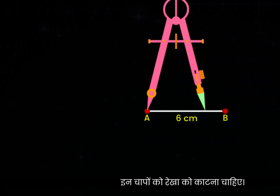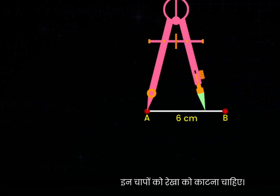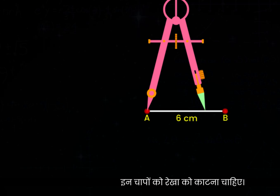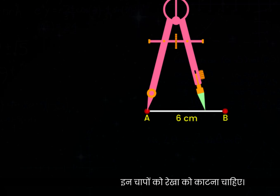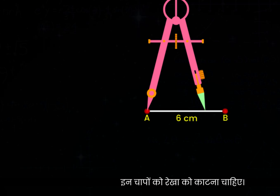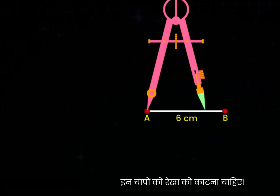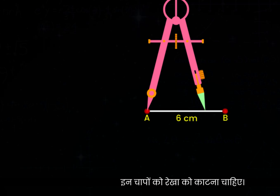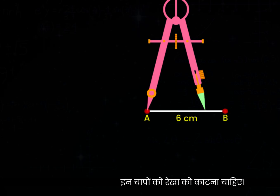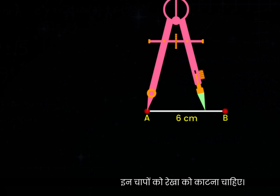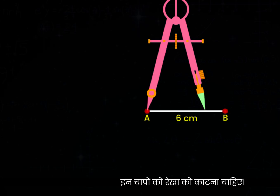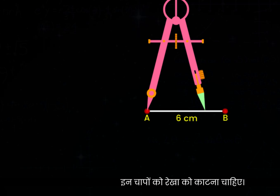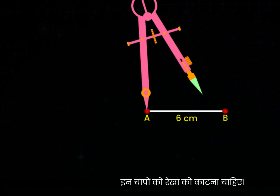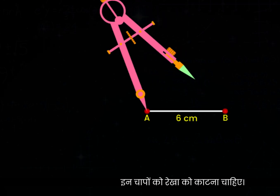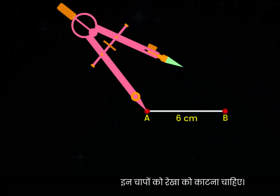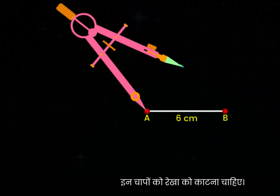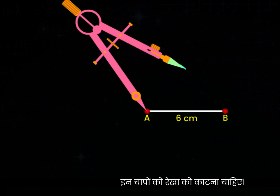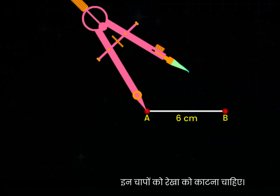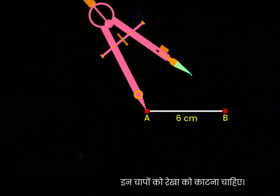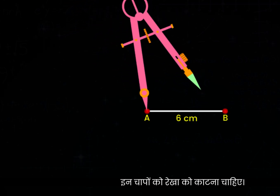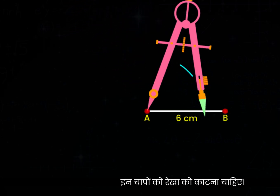को रेखा को काटना चाहिए।